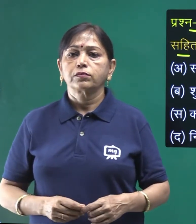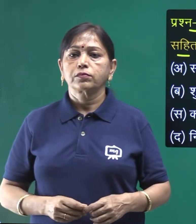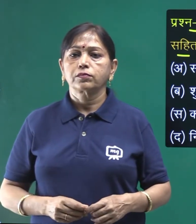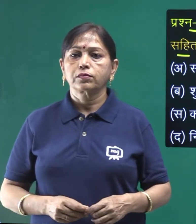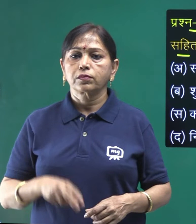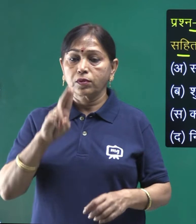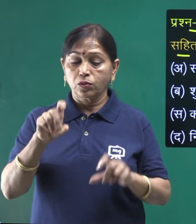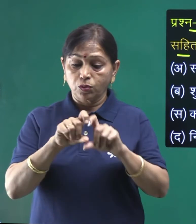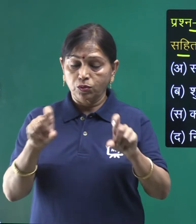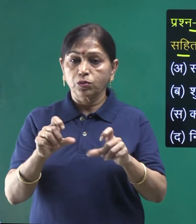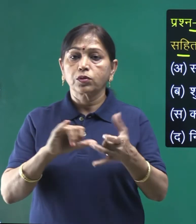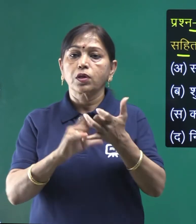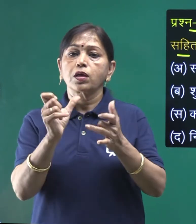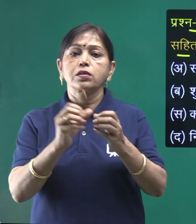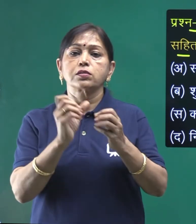2 शुद्ध पदार्थ,